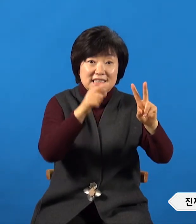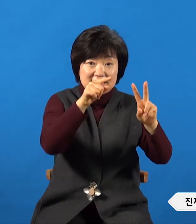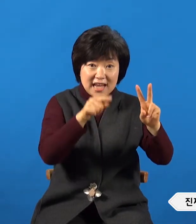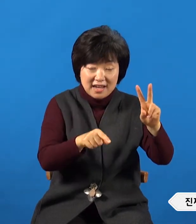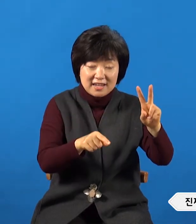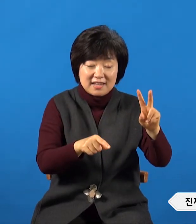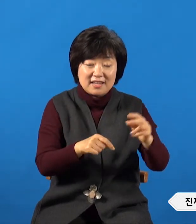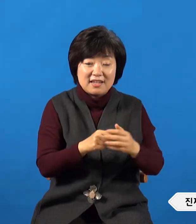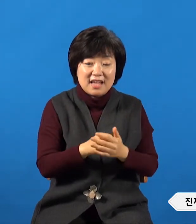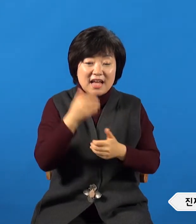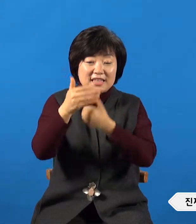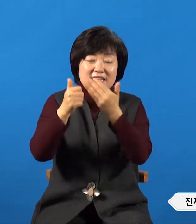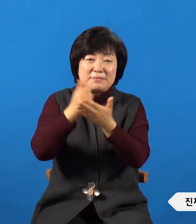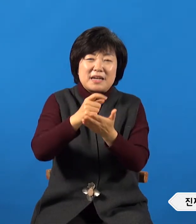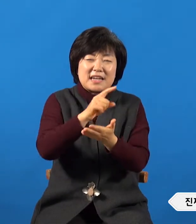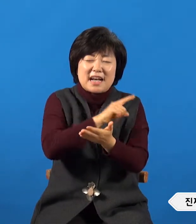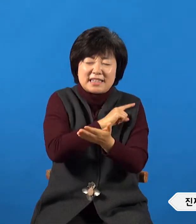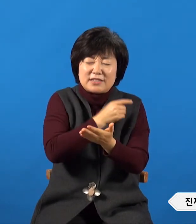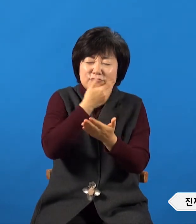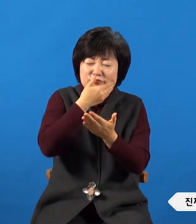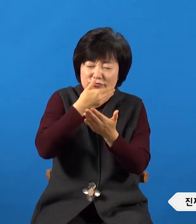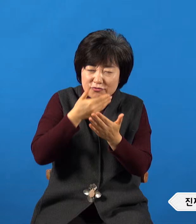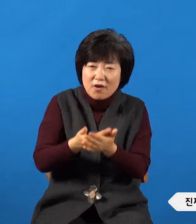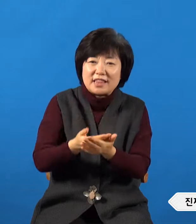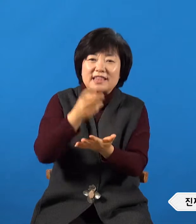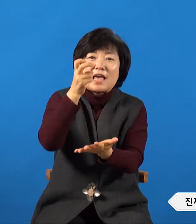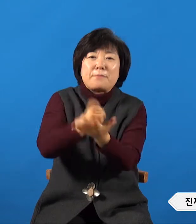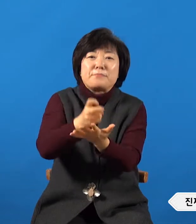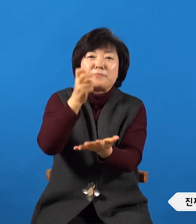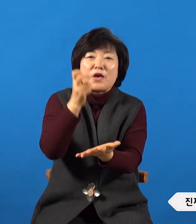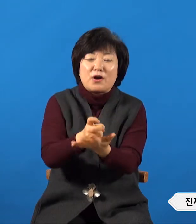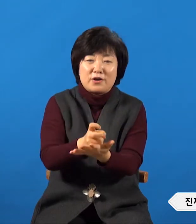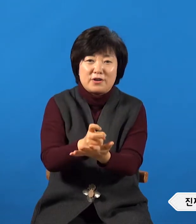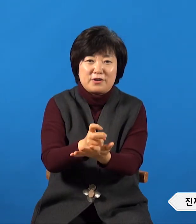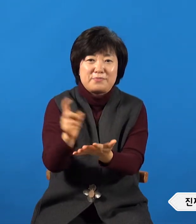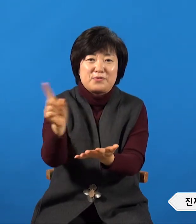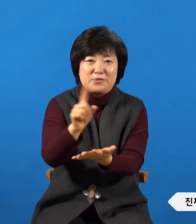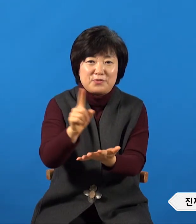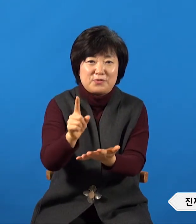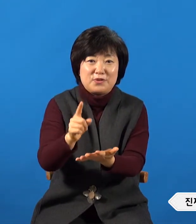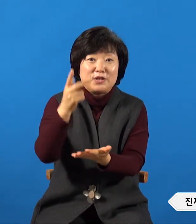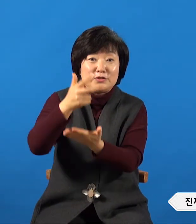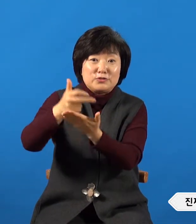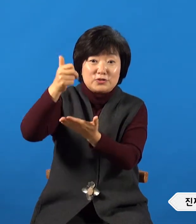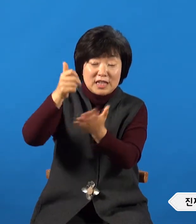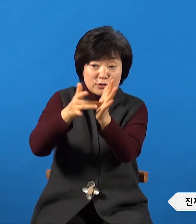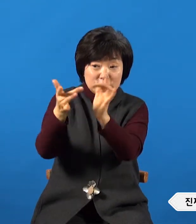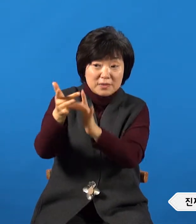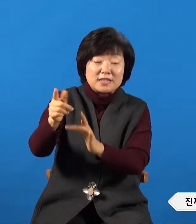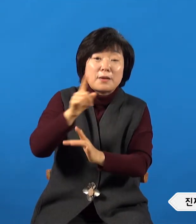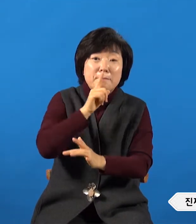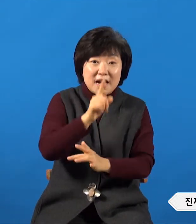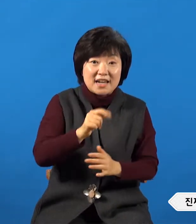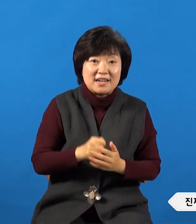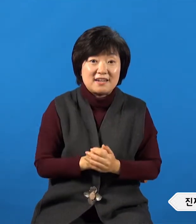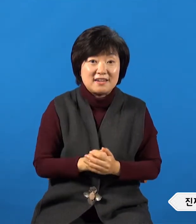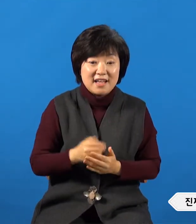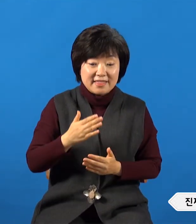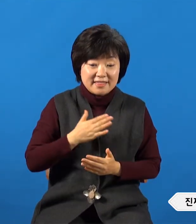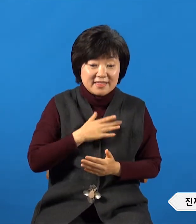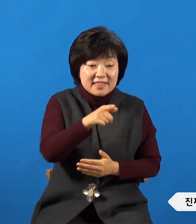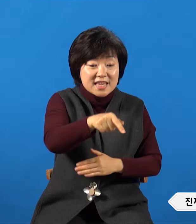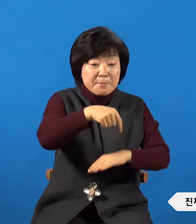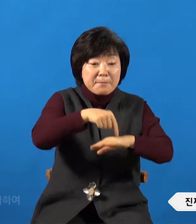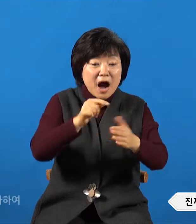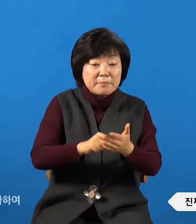중요한 교훈, 하나님의 가장 큰 계명이 무엇인가에 대한 말씀입니다. 주님께서 이렇게 말씀합니다.